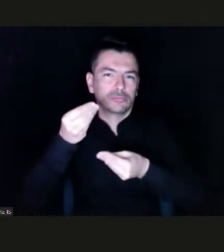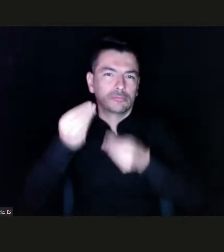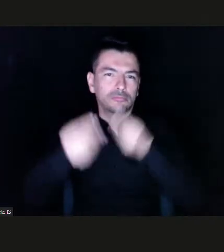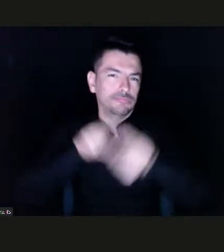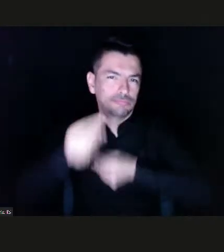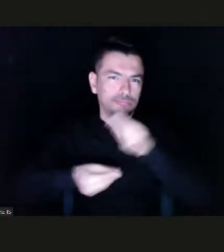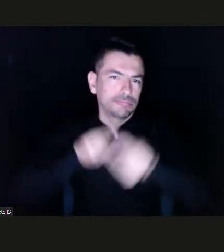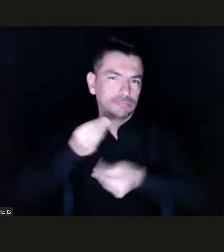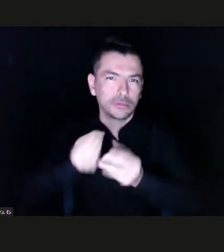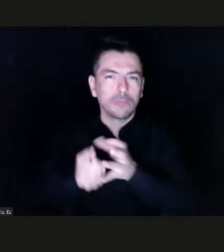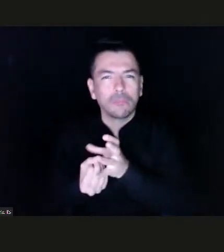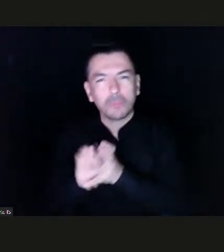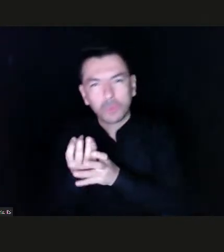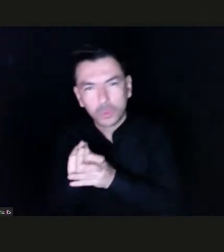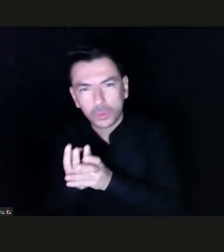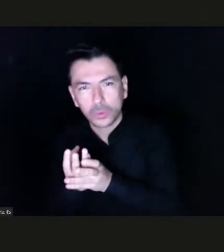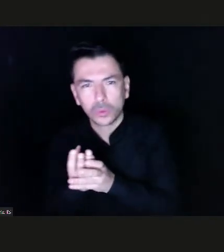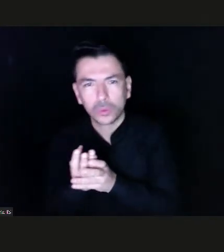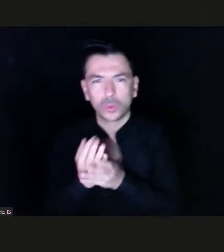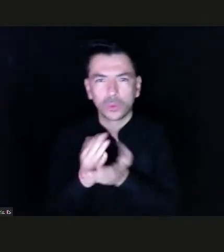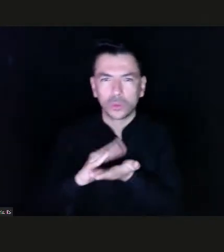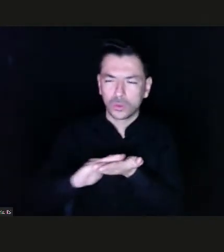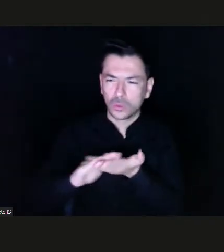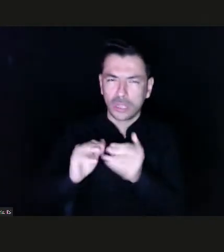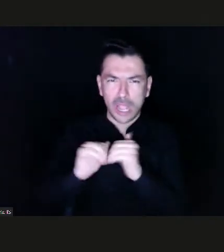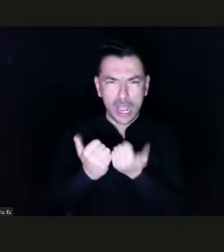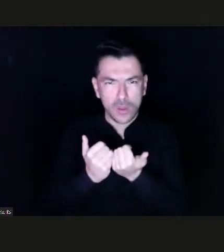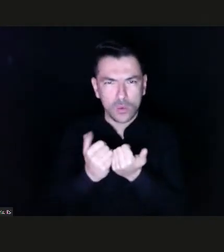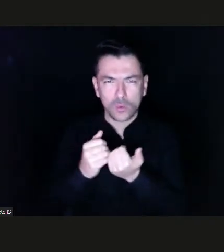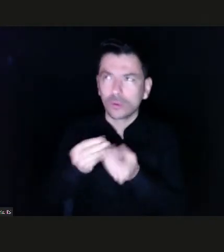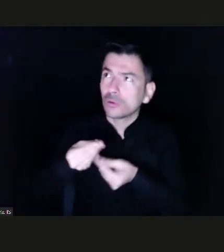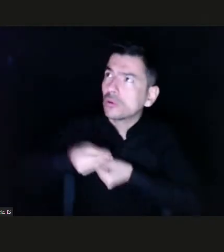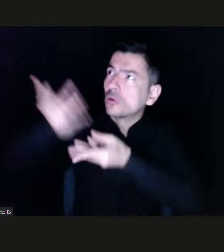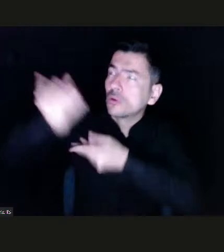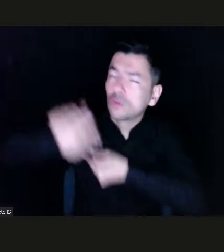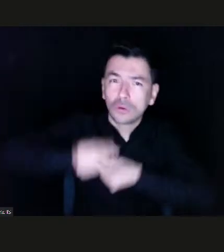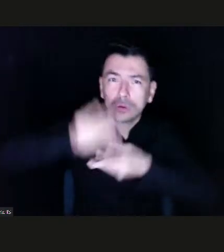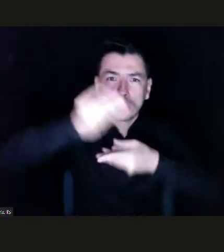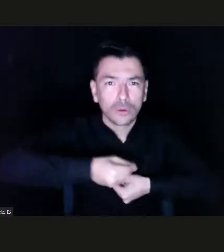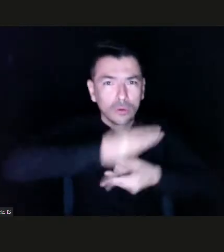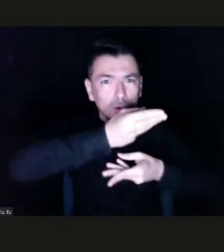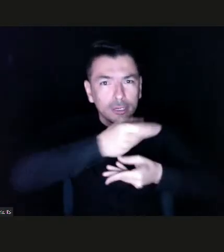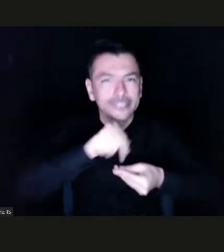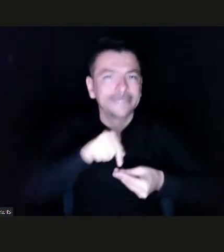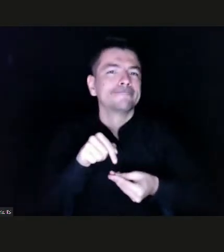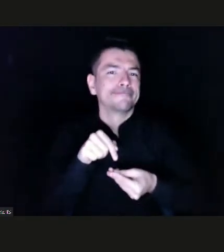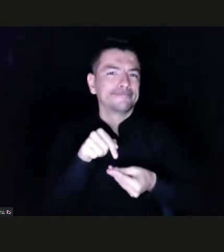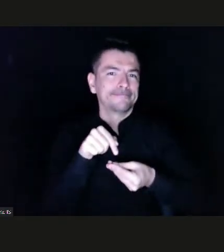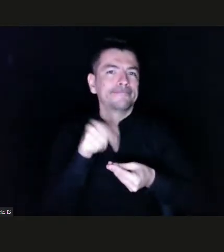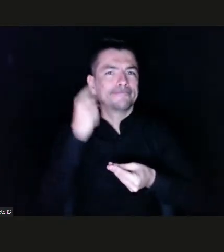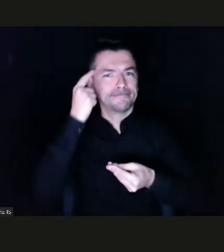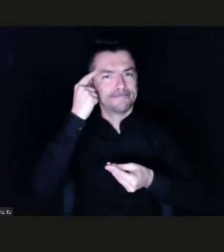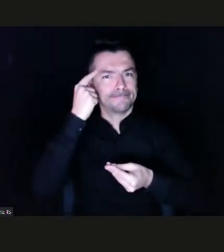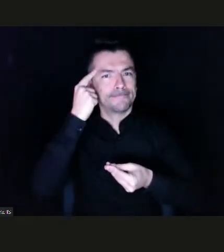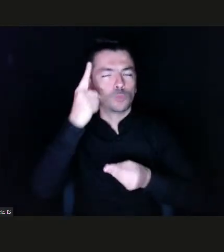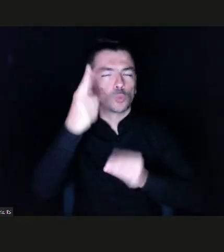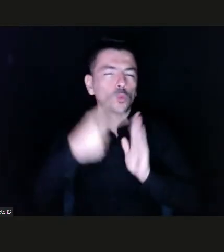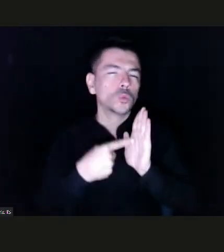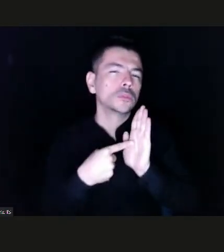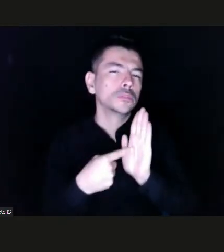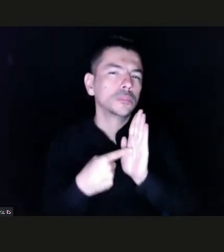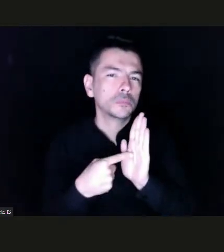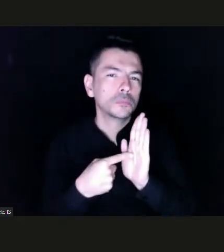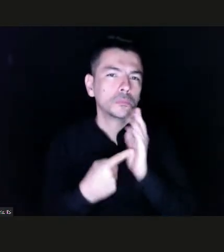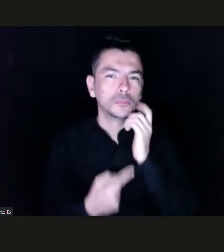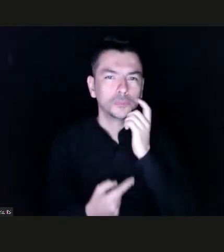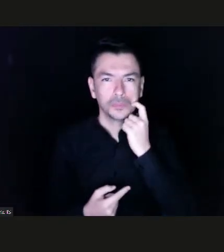estado asociado principalmente a una mejora de los precios de productos primarios